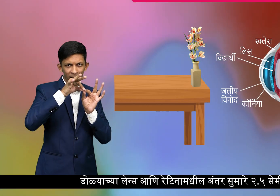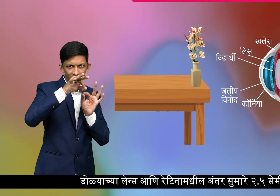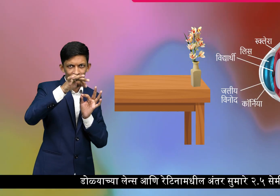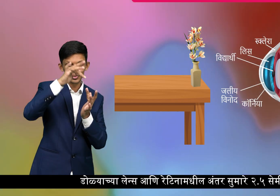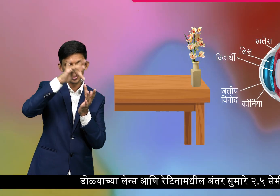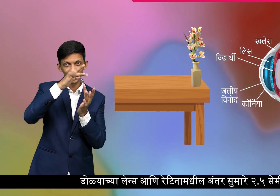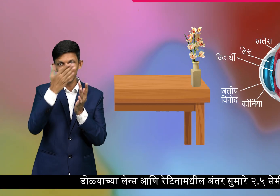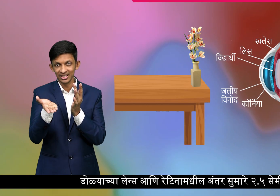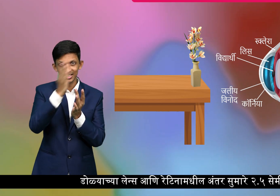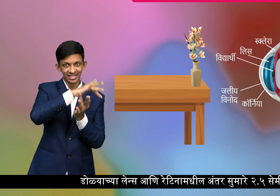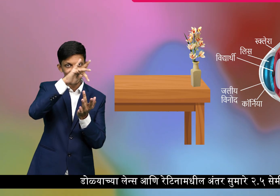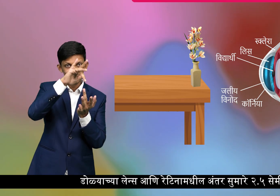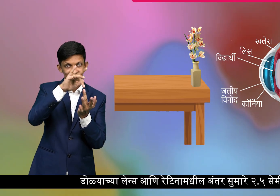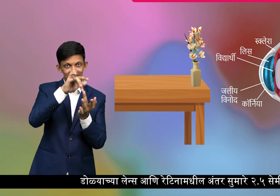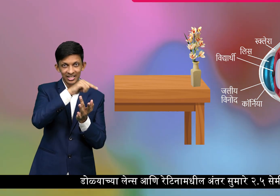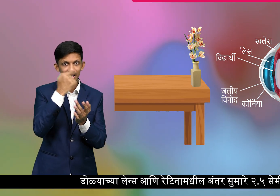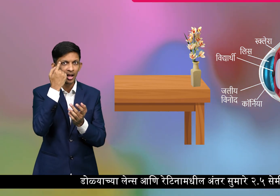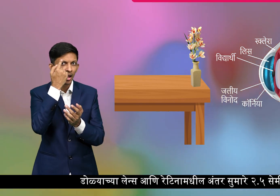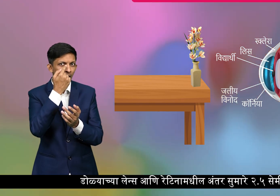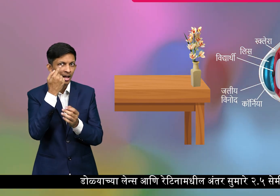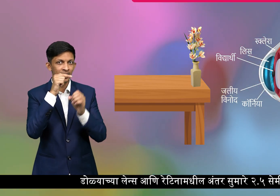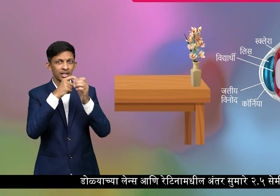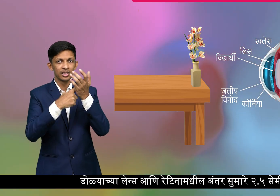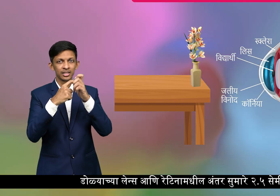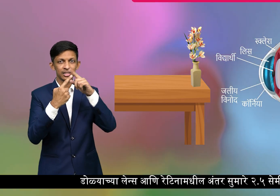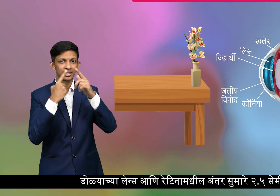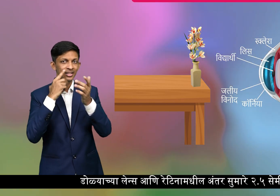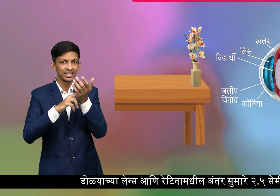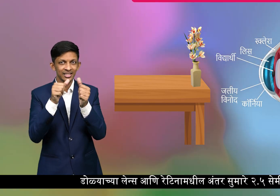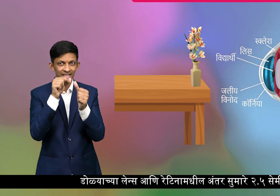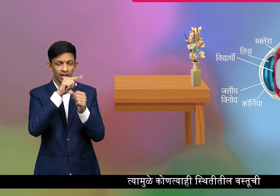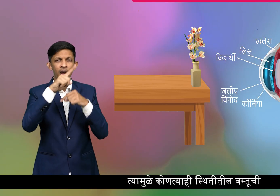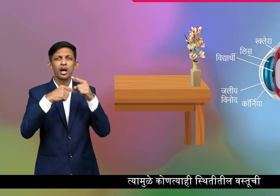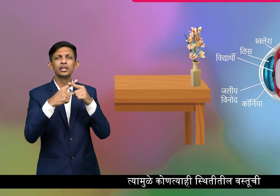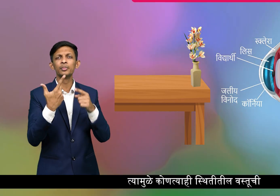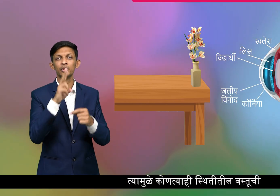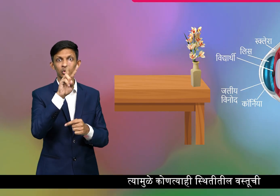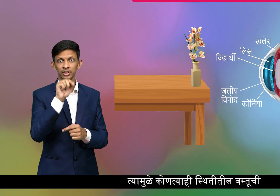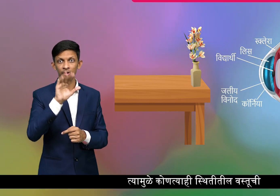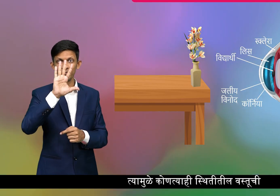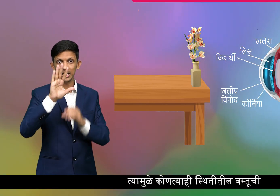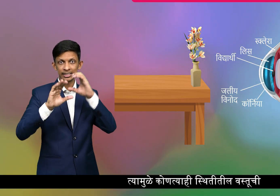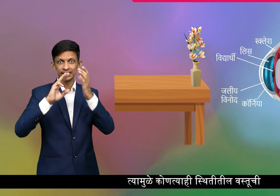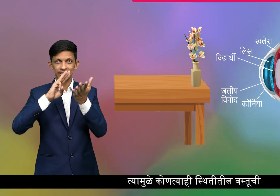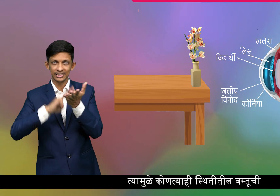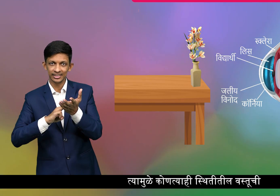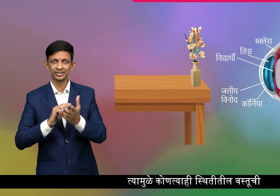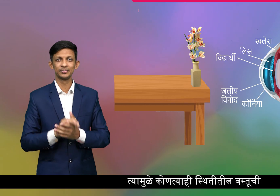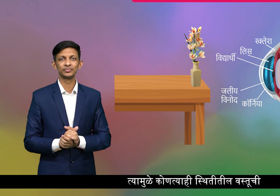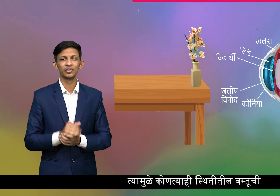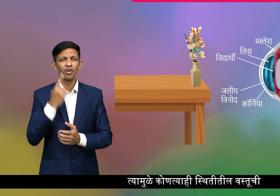डोळ्याच्या लेन्स आणि रेटिनामधील अंतर सुमारे 2.5 सेमी असते. त्यामुळे कोणत्याही स्थितीतील